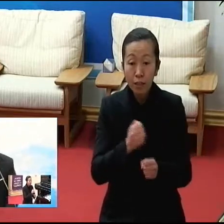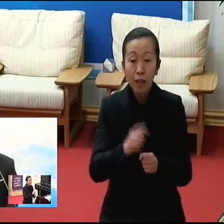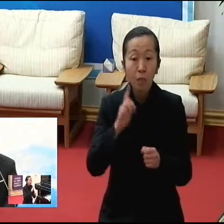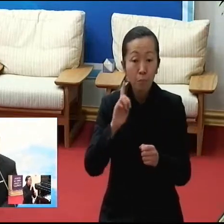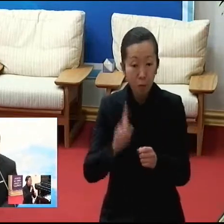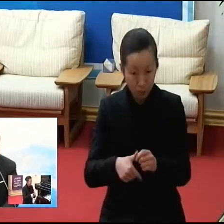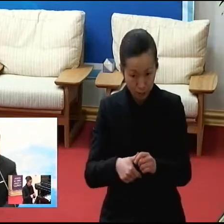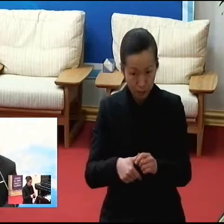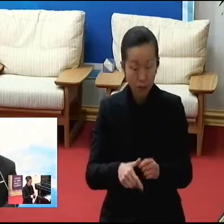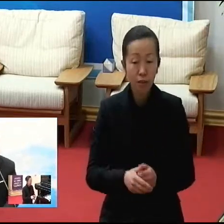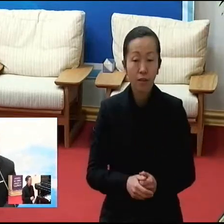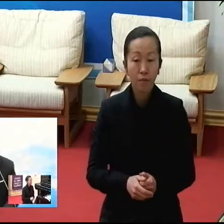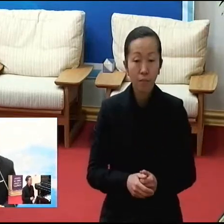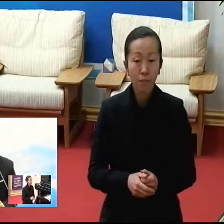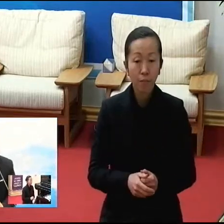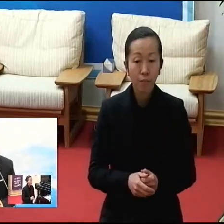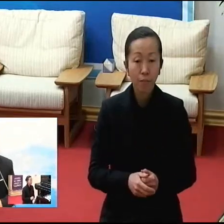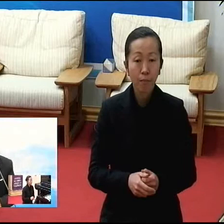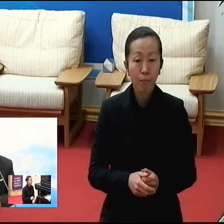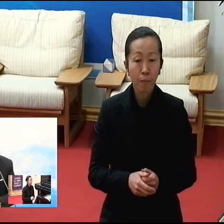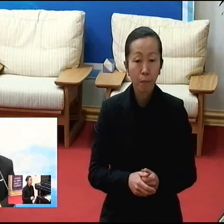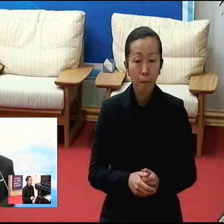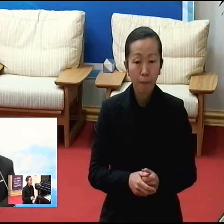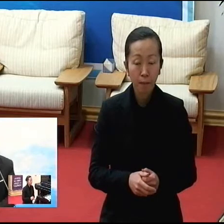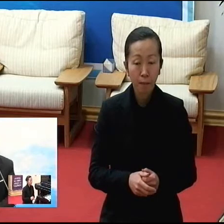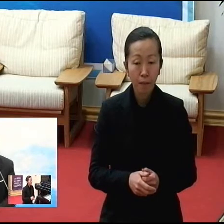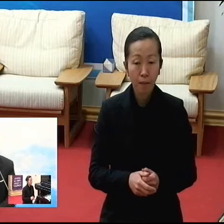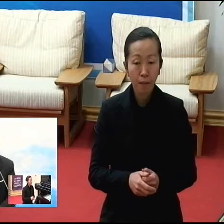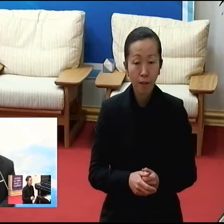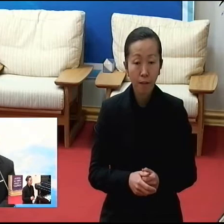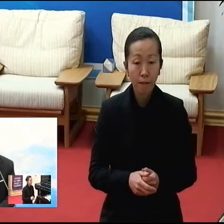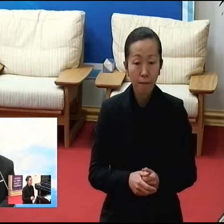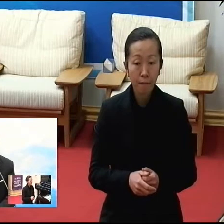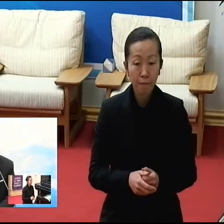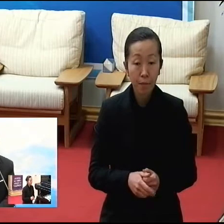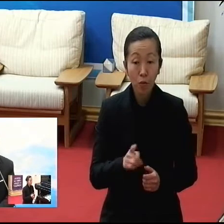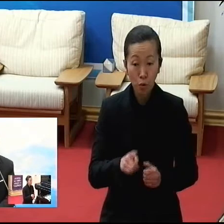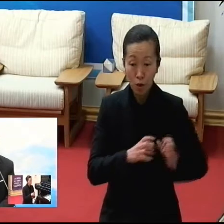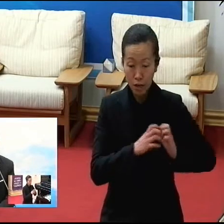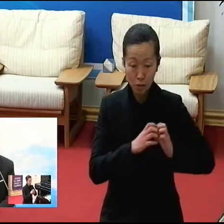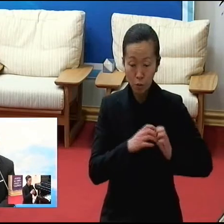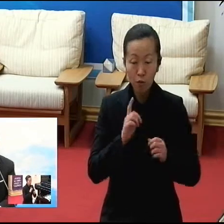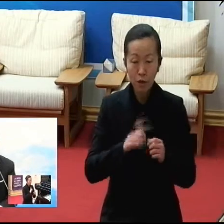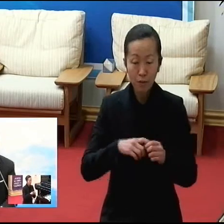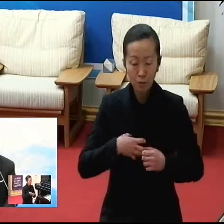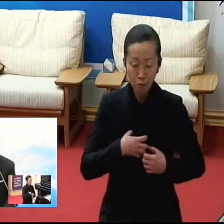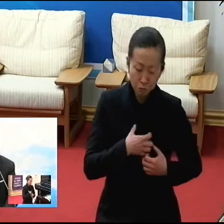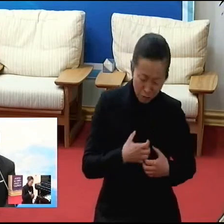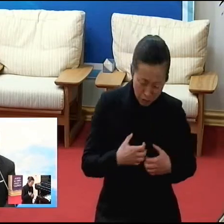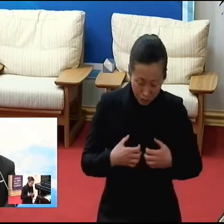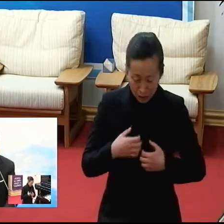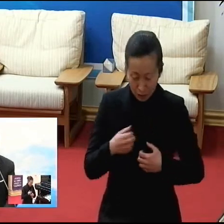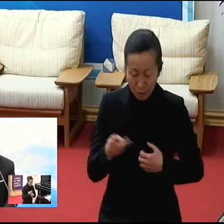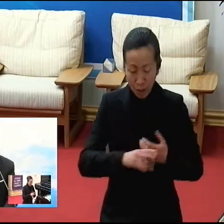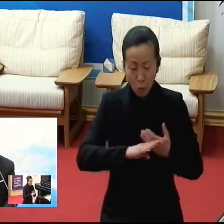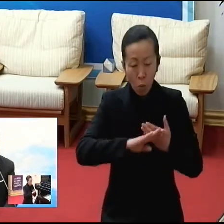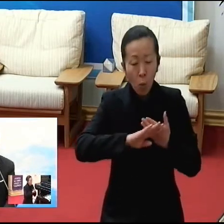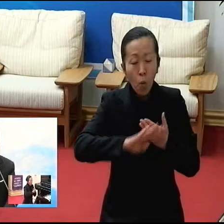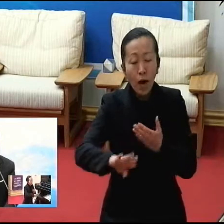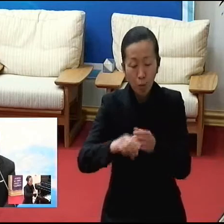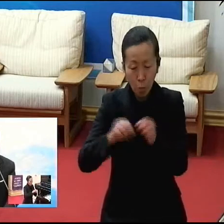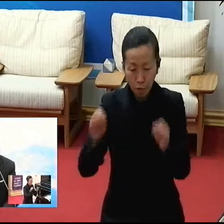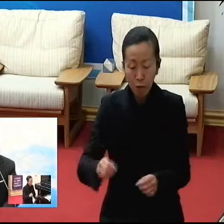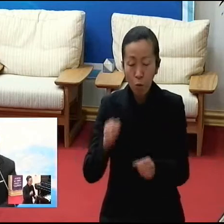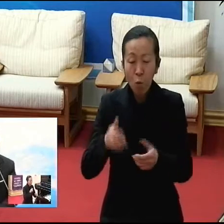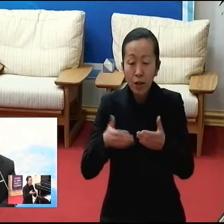그 갈등 때문에 고통당하고 또 다른 문제를 만들어내는 것입니다. その葛藤のために苦しんでまだ異なる問題を生